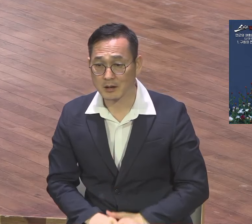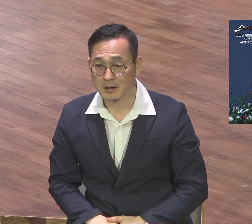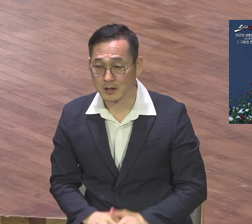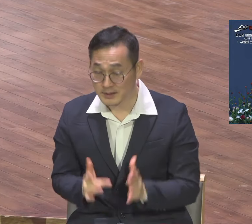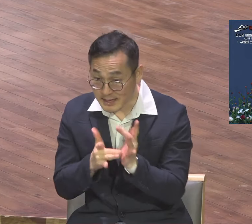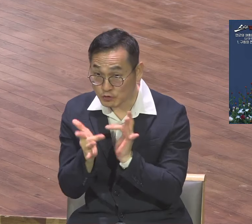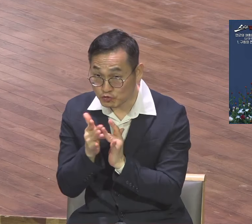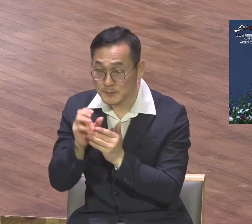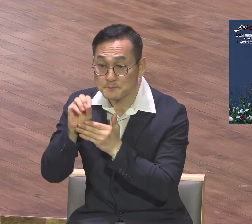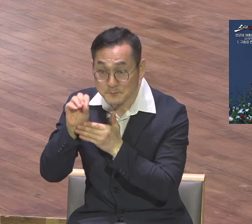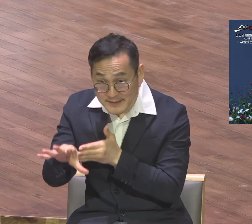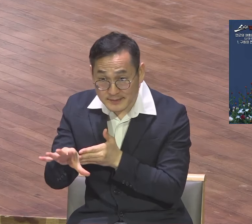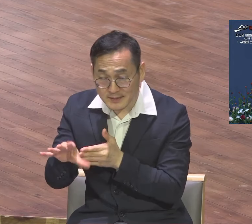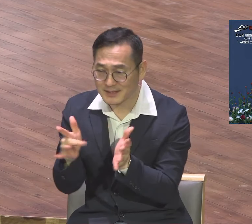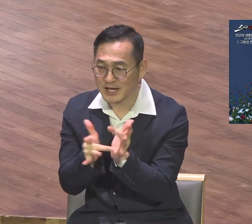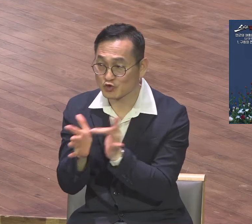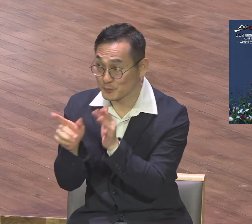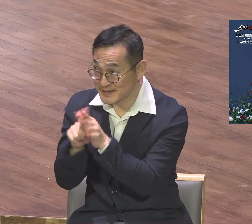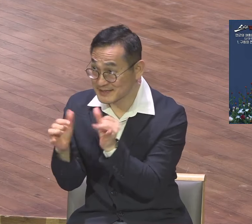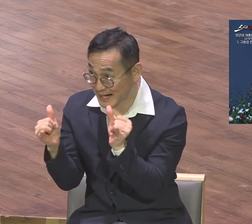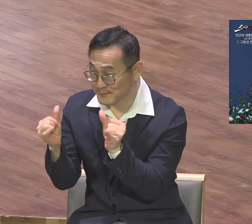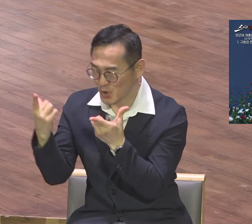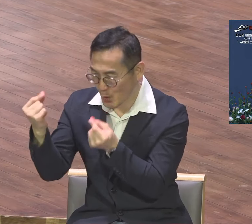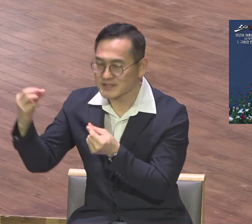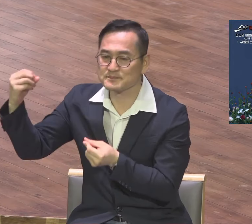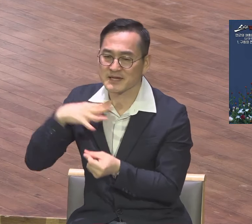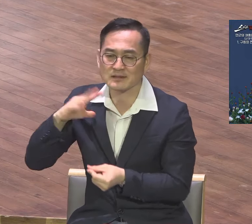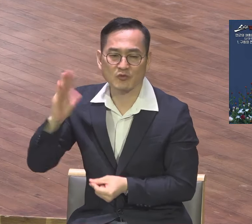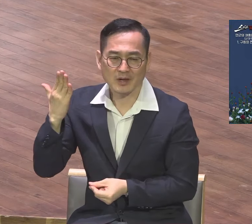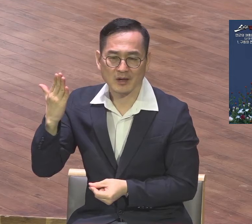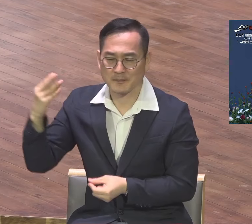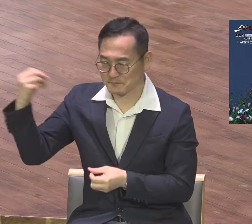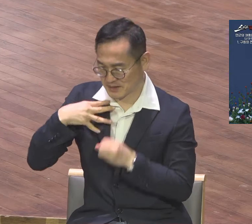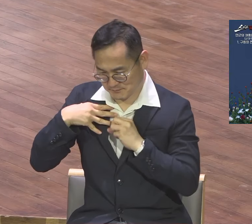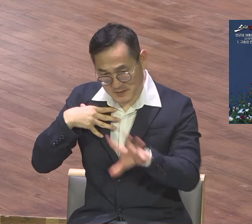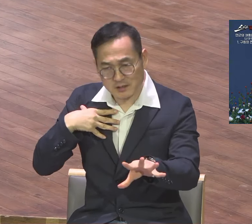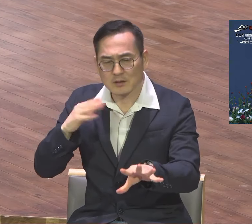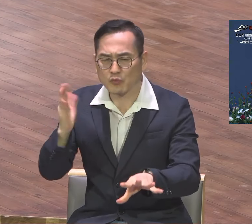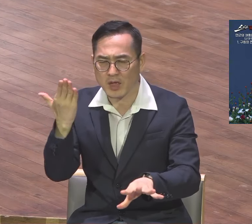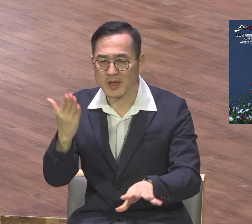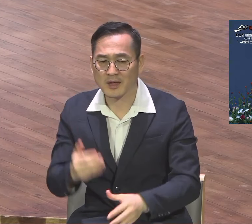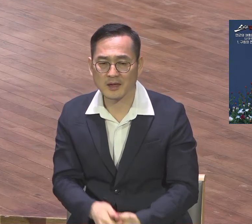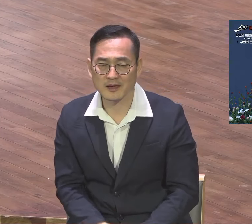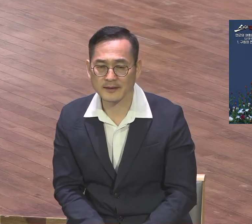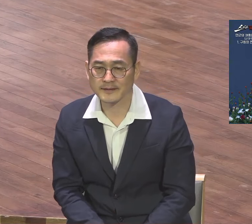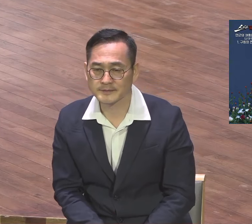빛이요, 예수를 믿는 자도 빛이요, 어두움을 밝히는 빛으로,